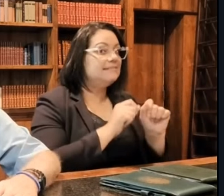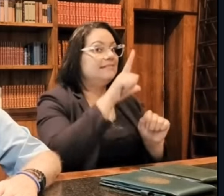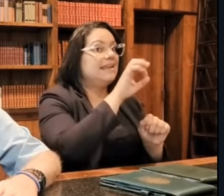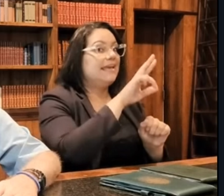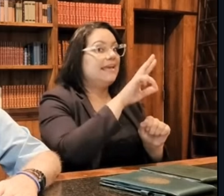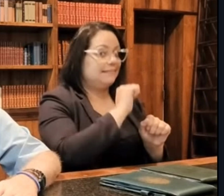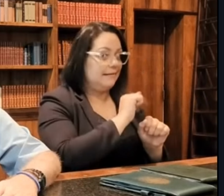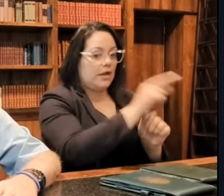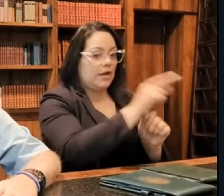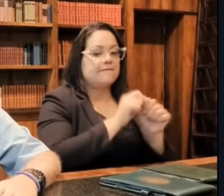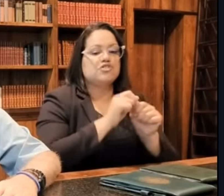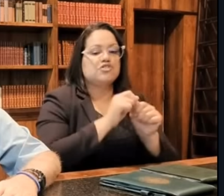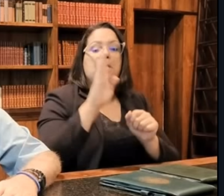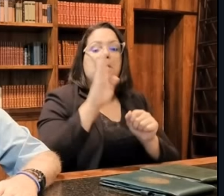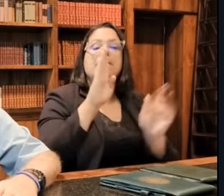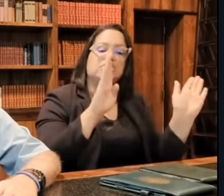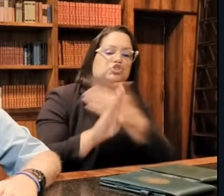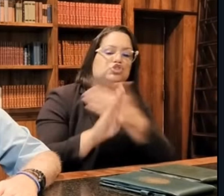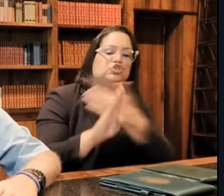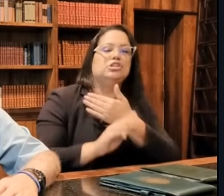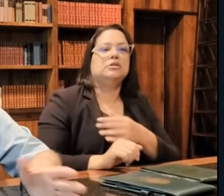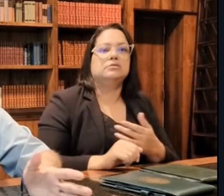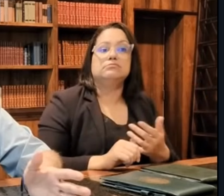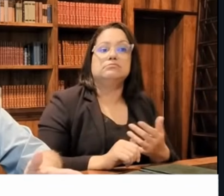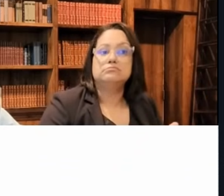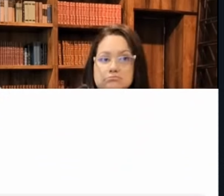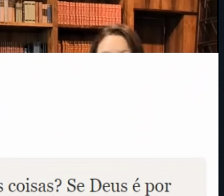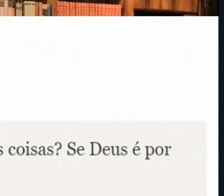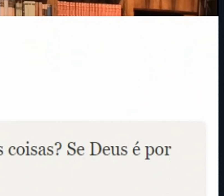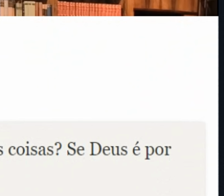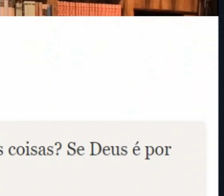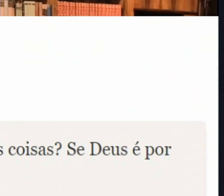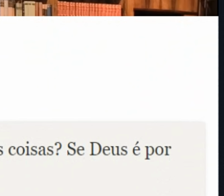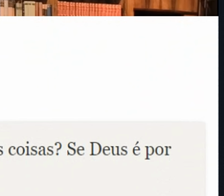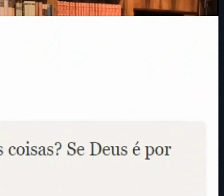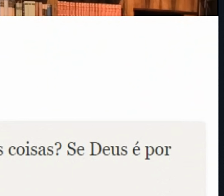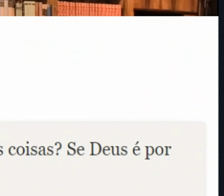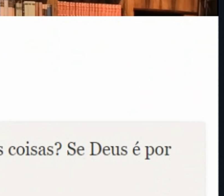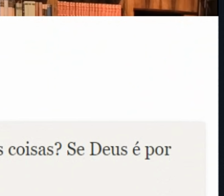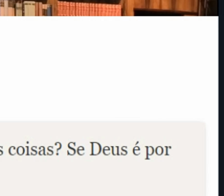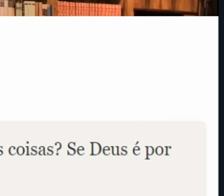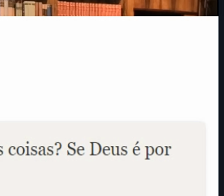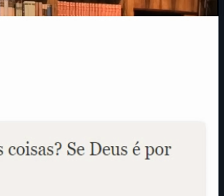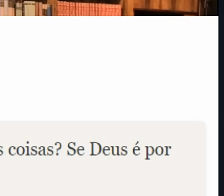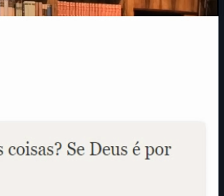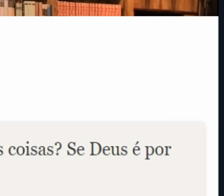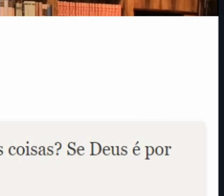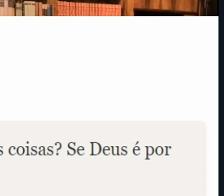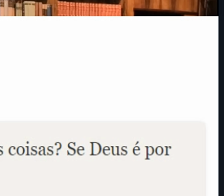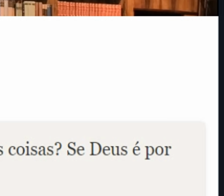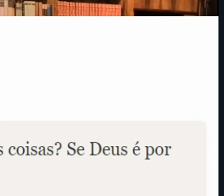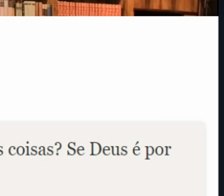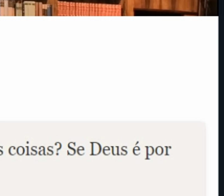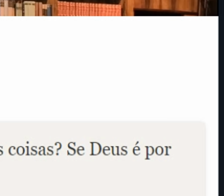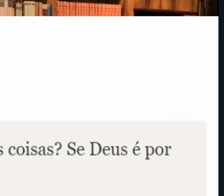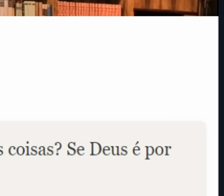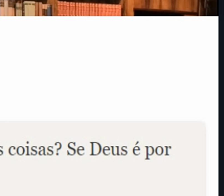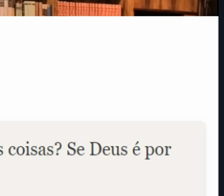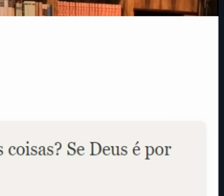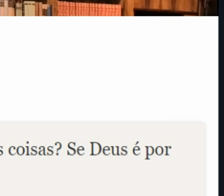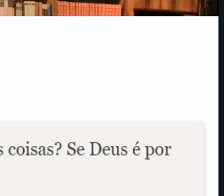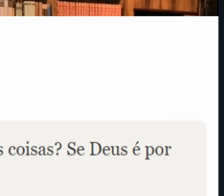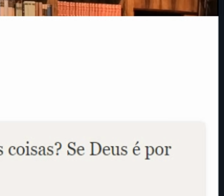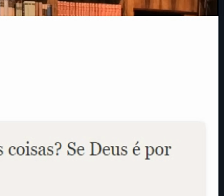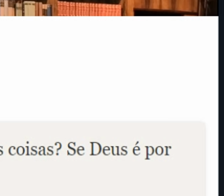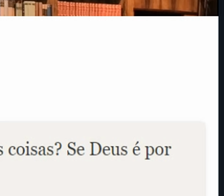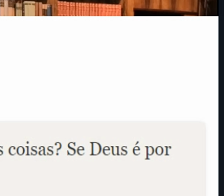em Romanos, capítulo 8, versículo 31. Que diremos, pois, diante dessas coisas? Se Deus é por